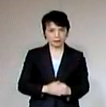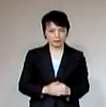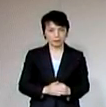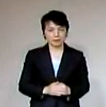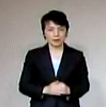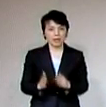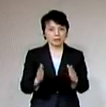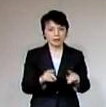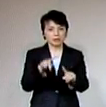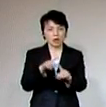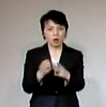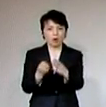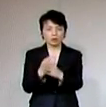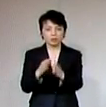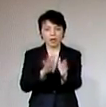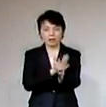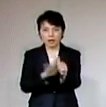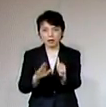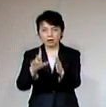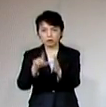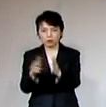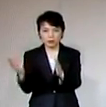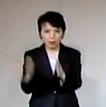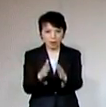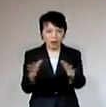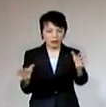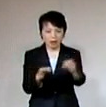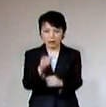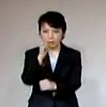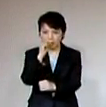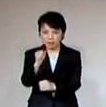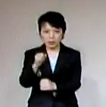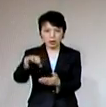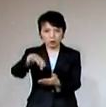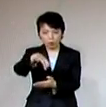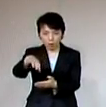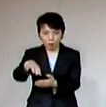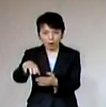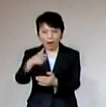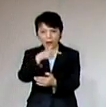かし小泉内閣以来、景気が良いのは一部の大